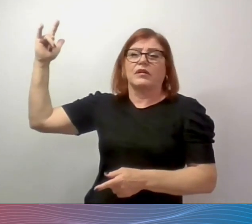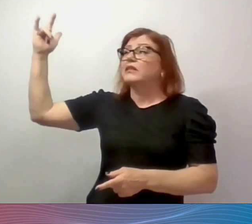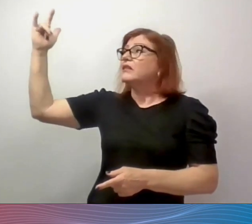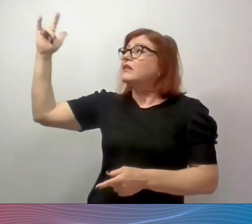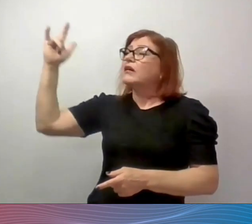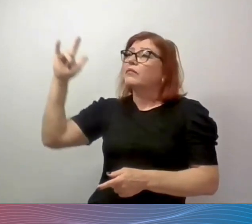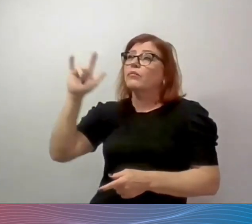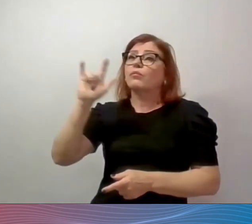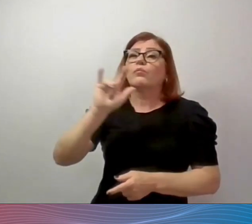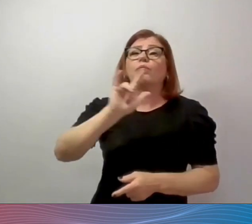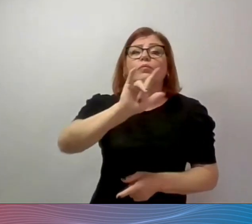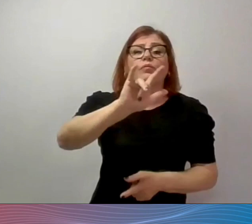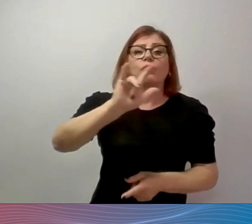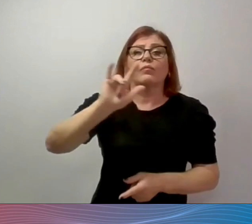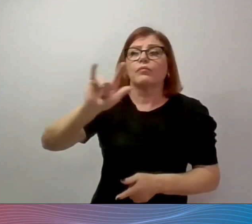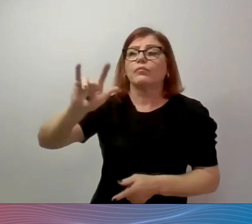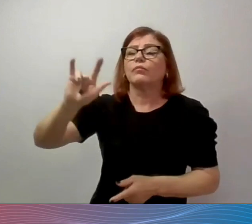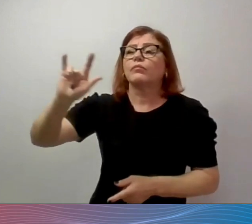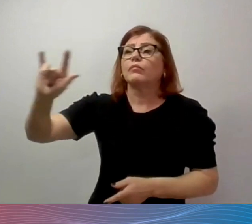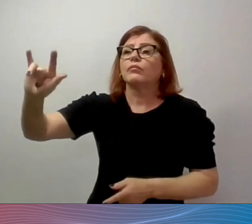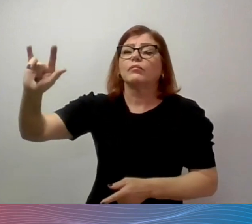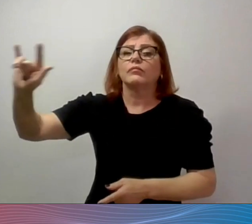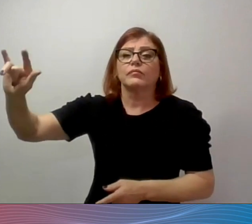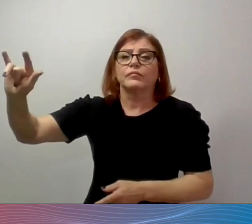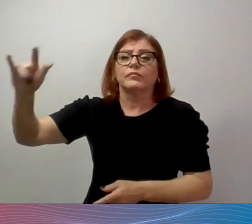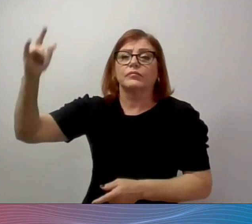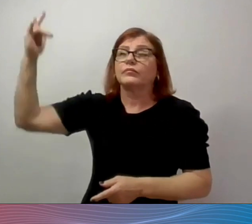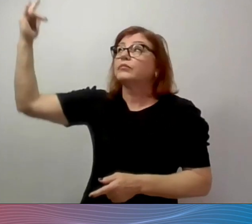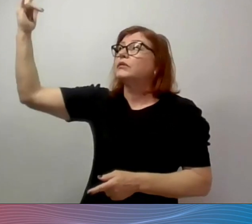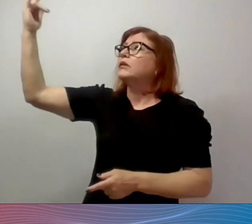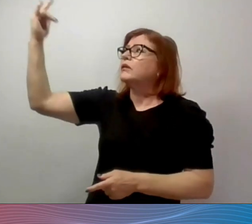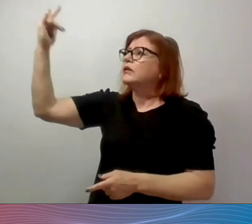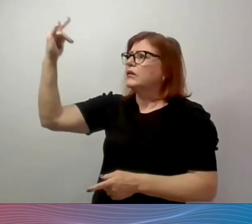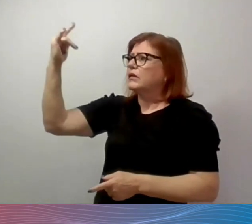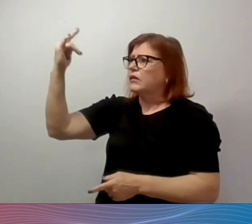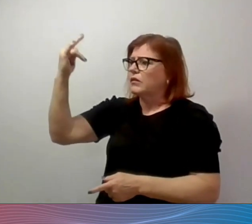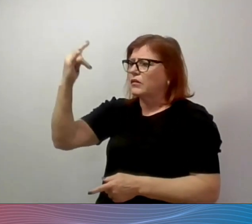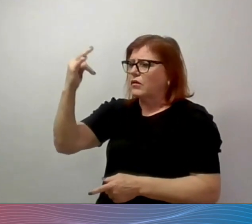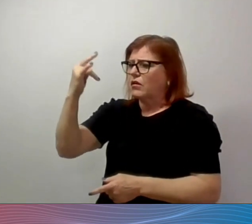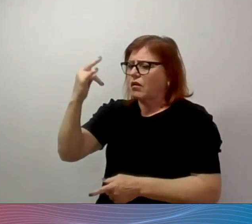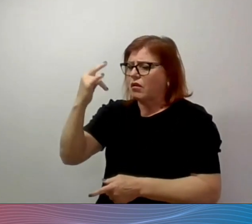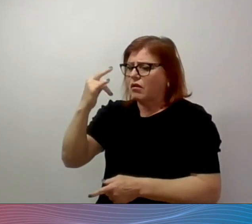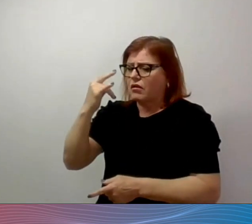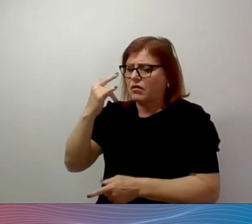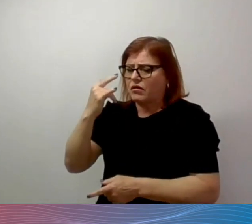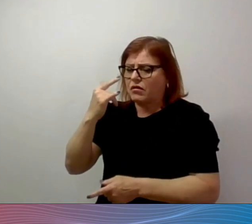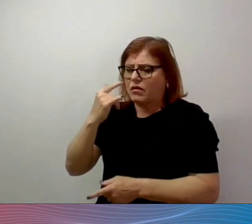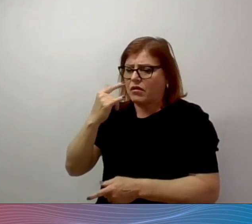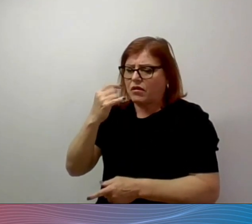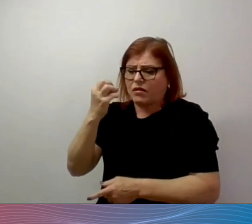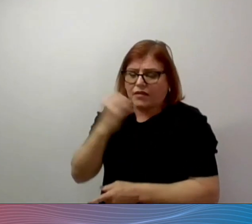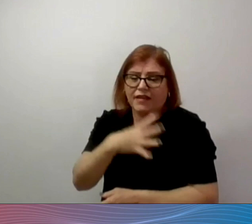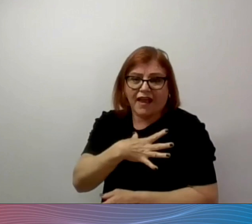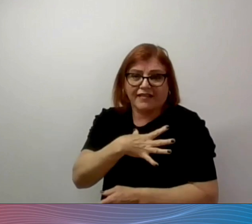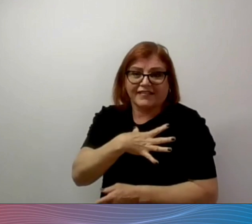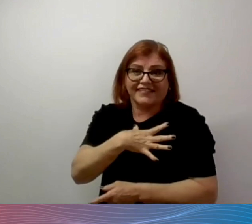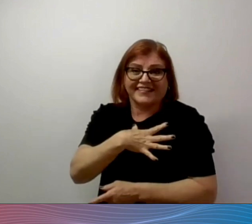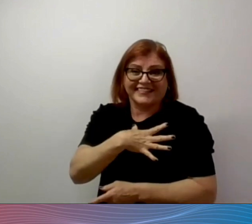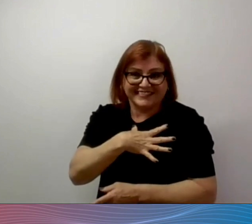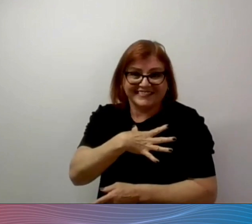man. E quando ele se doa para o homem, chega até nós como graça. And when he gives himself to man, it comes to us as